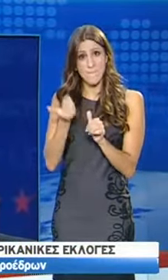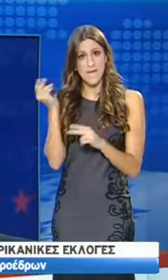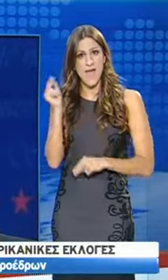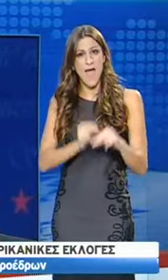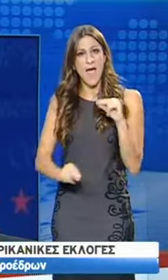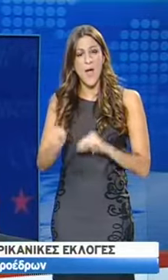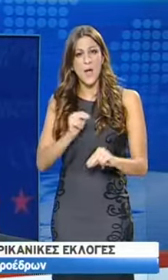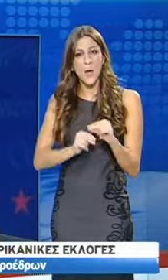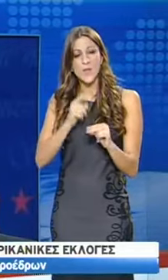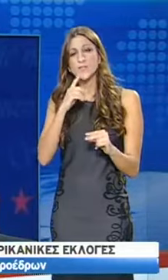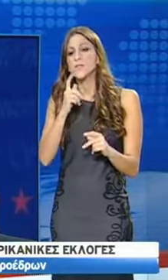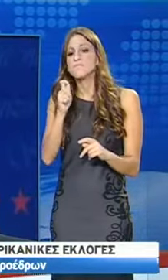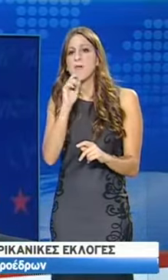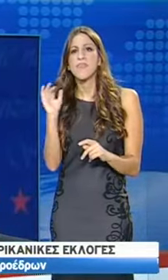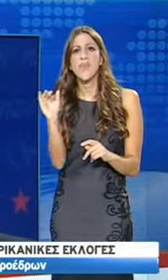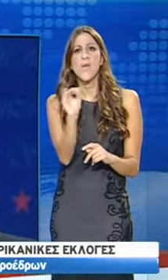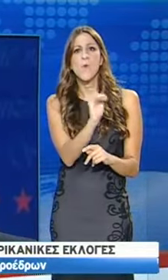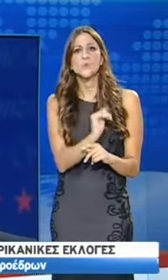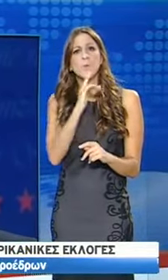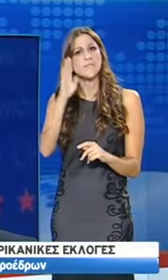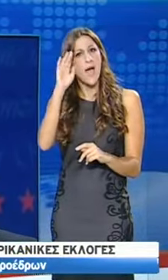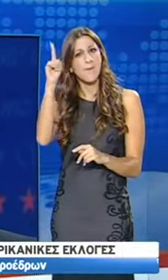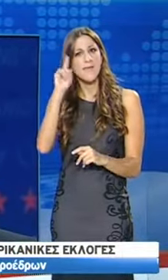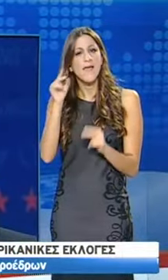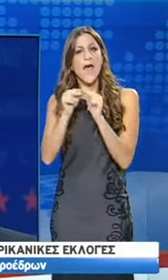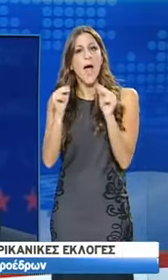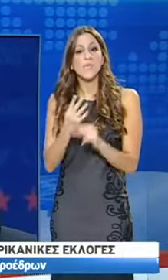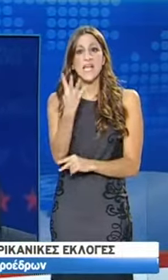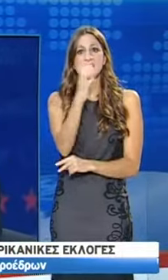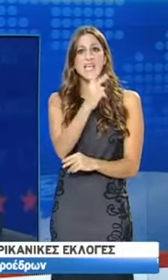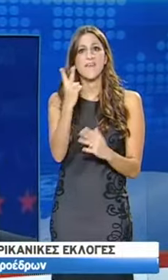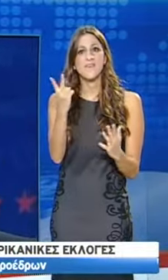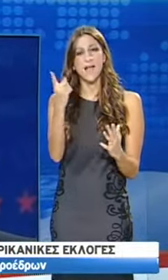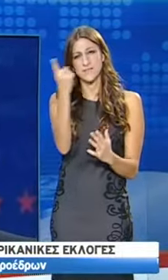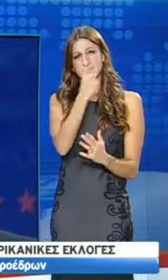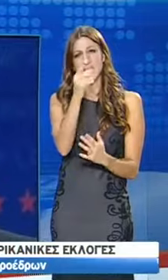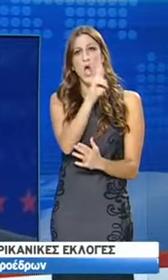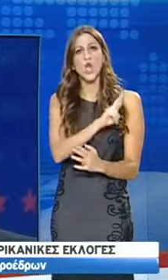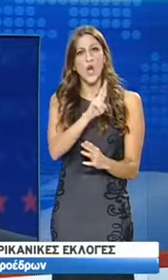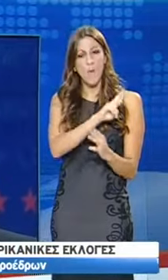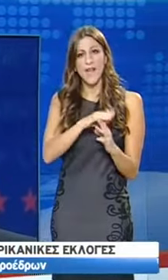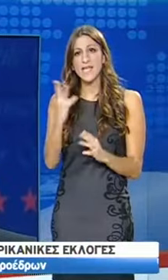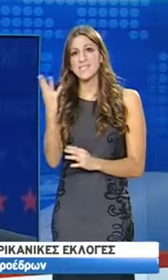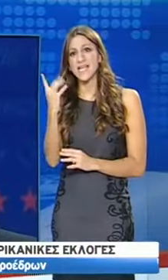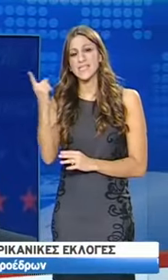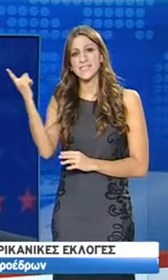η καθημερινή δημοσκόπηση της Reuters Ipsos έδινε χθες 47% στο Mitt Romney έναντι 44% του Barack